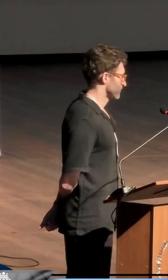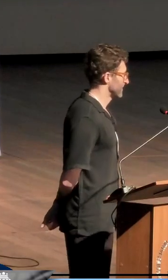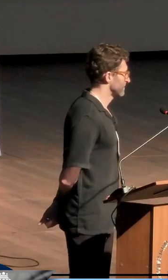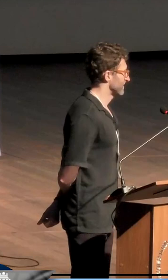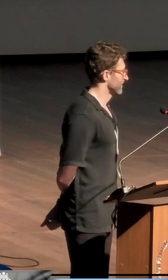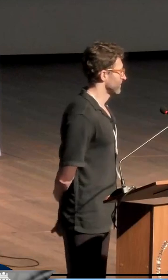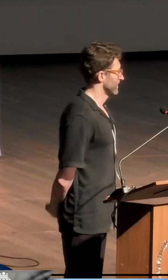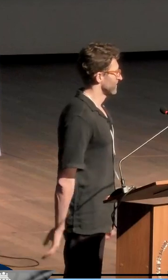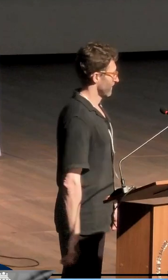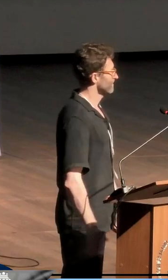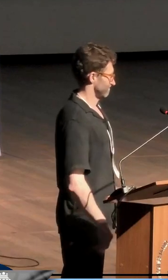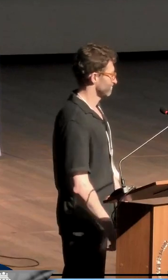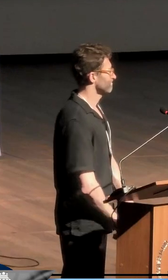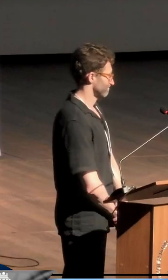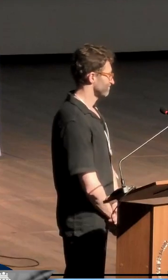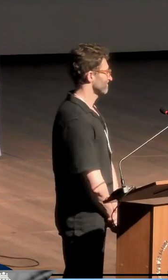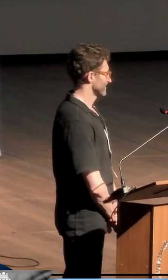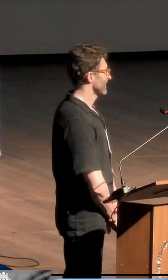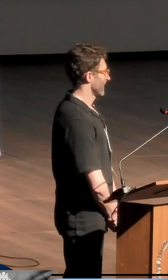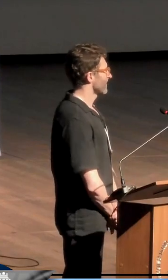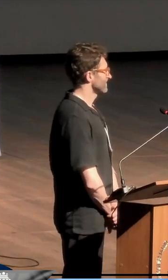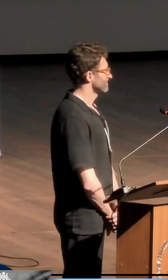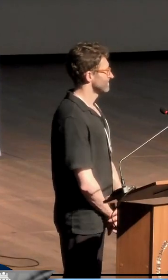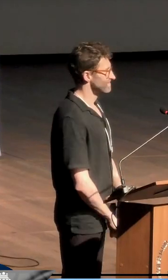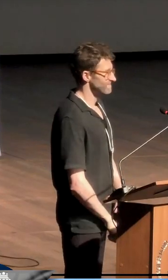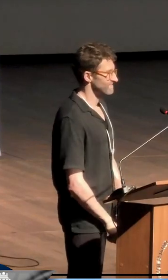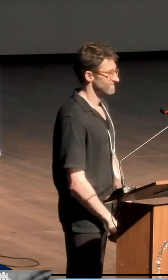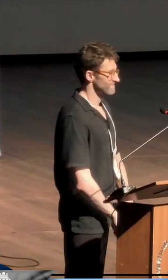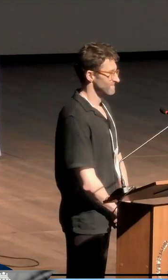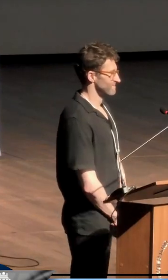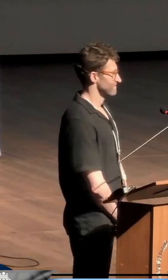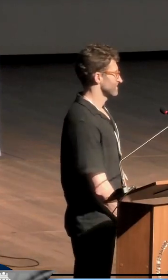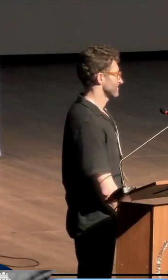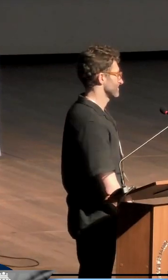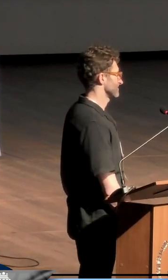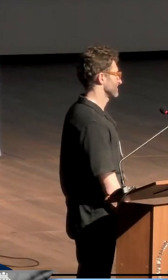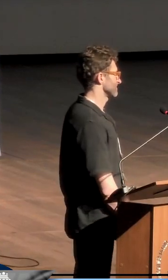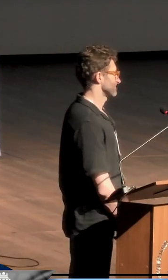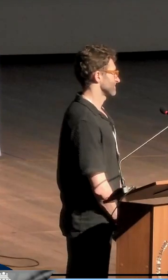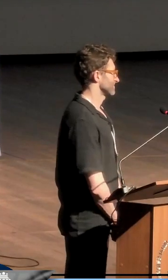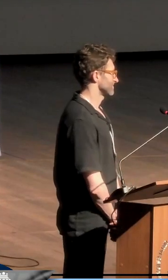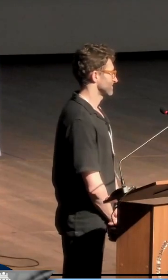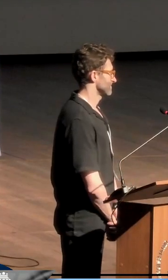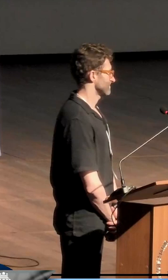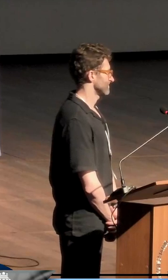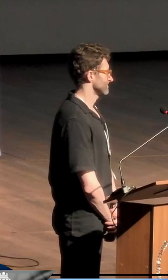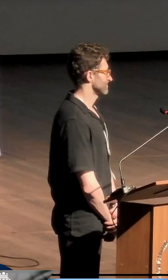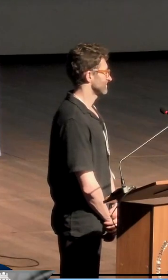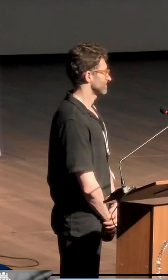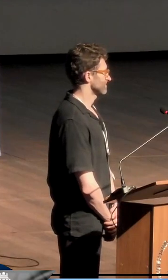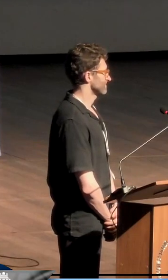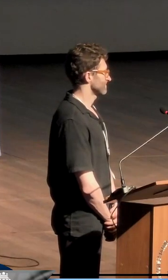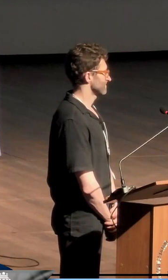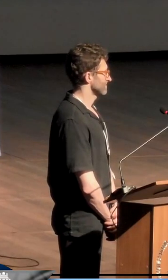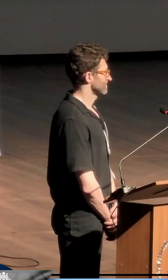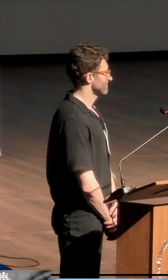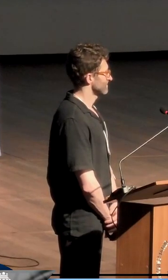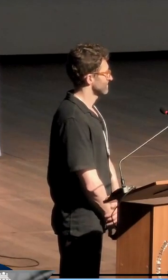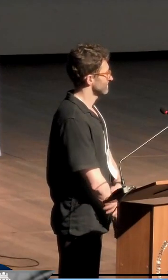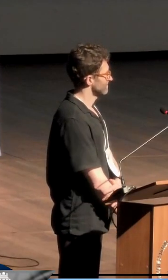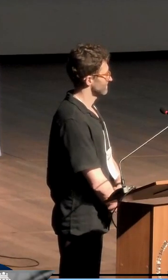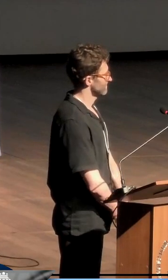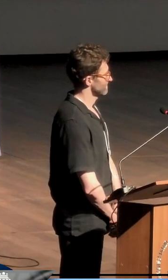né acho que isso é uma coisa que a gente tem que ficar e passa por realmente na